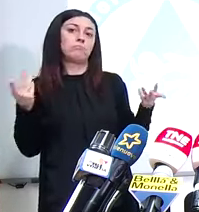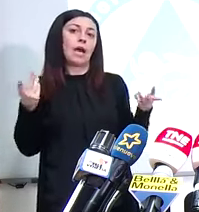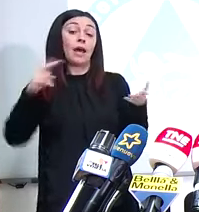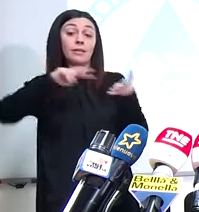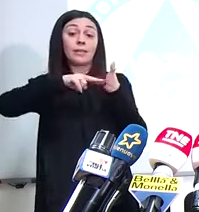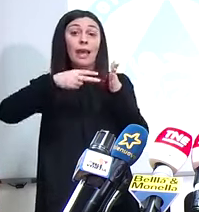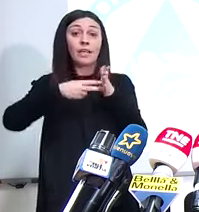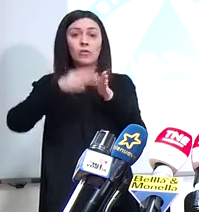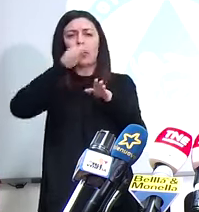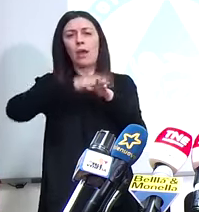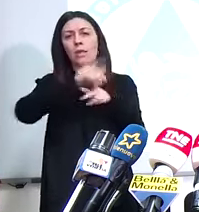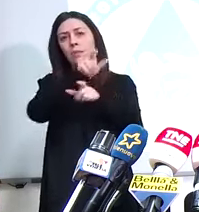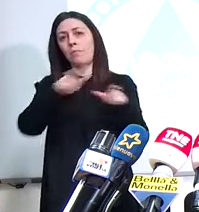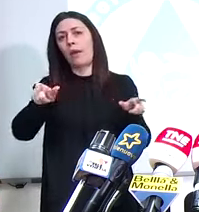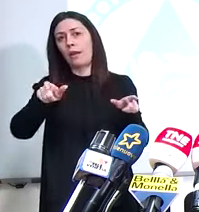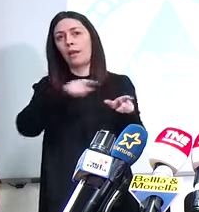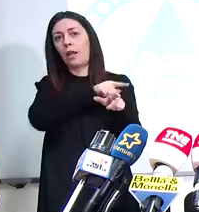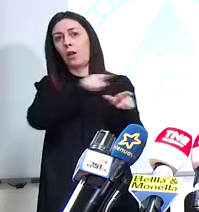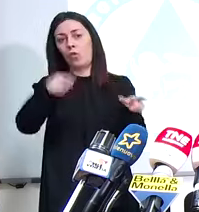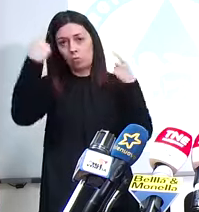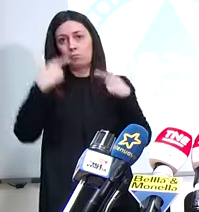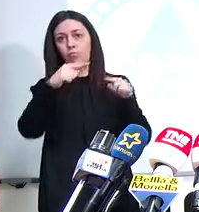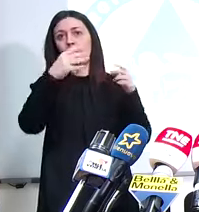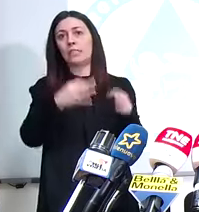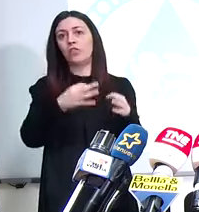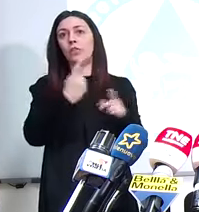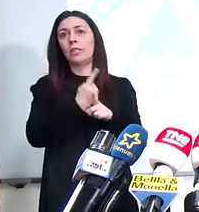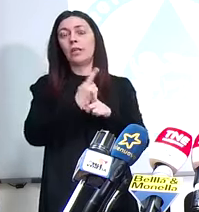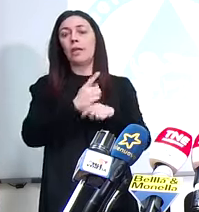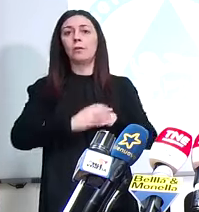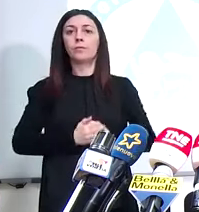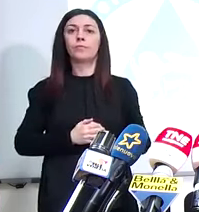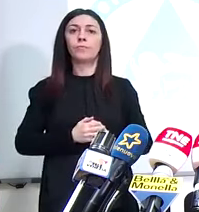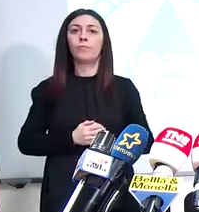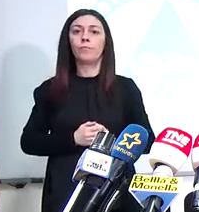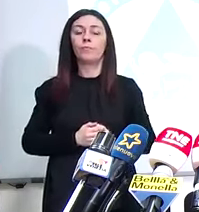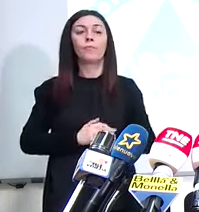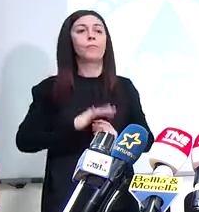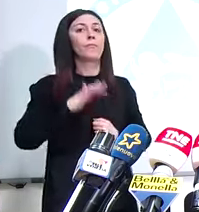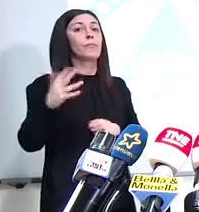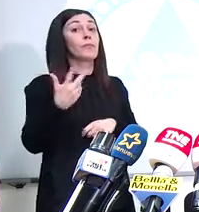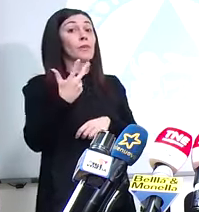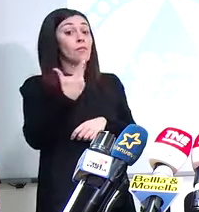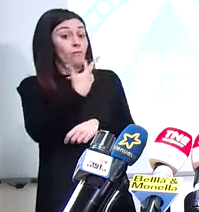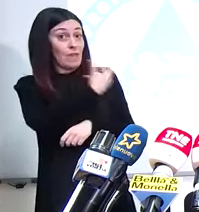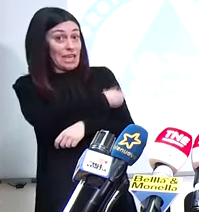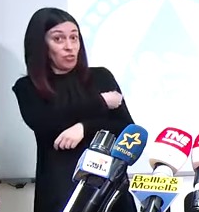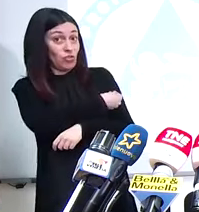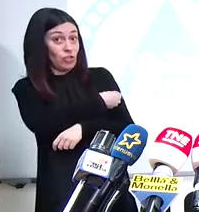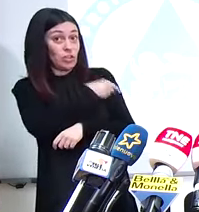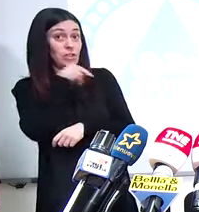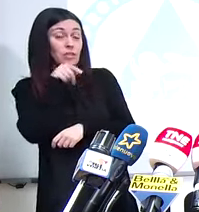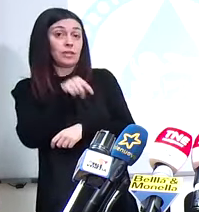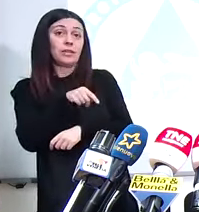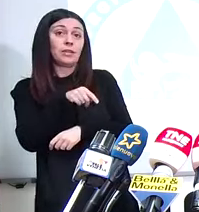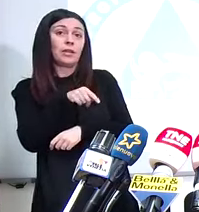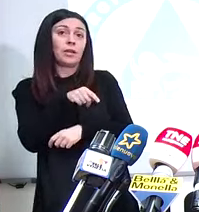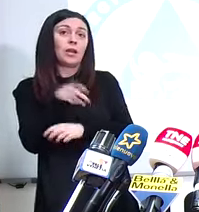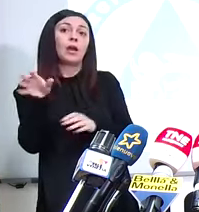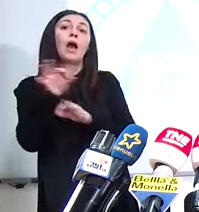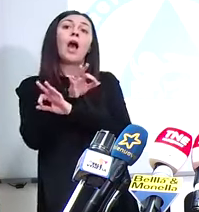roba per quanto riguarda i vaccini ci sono arrivate alcune richieste da parte dei